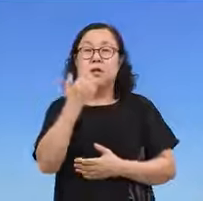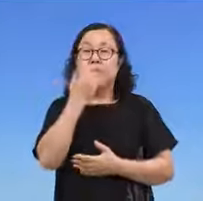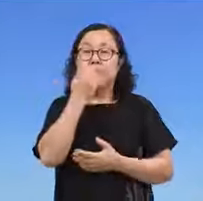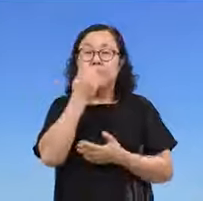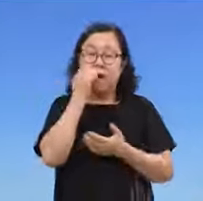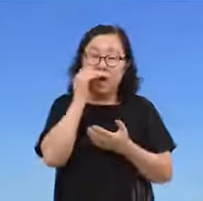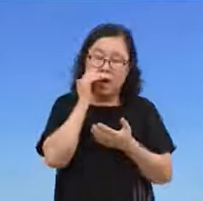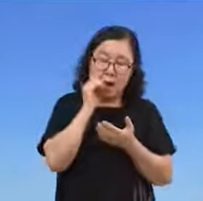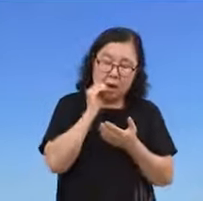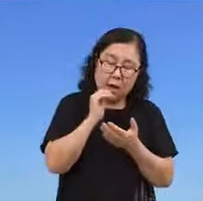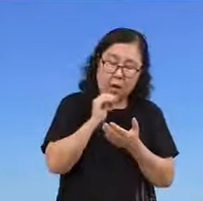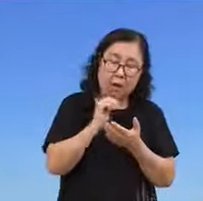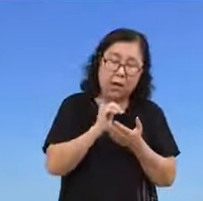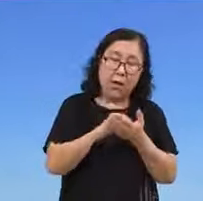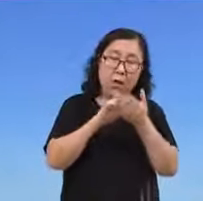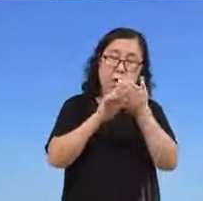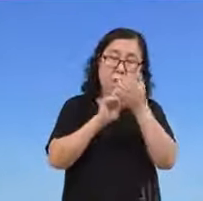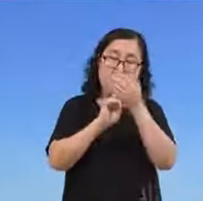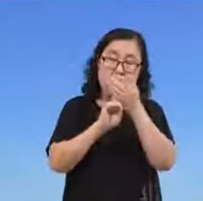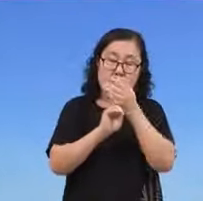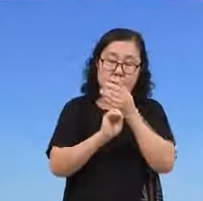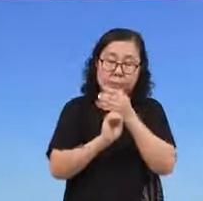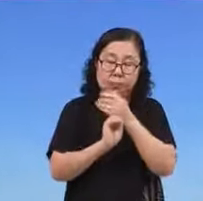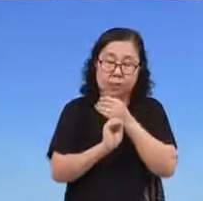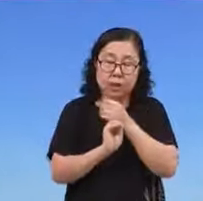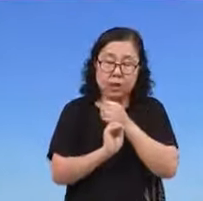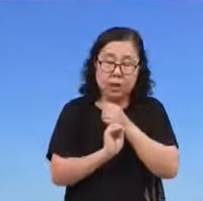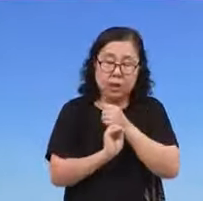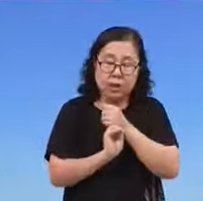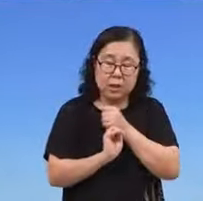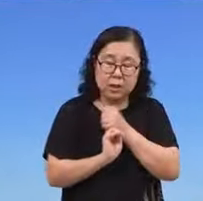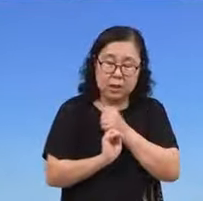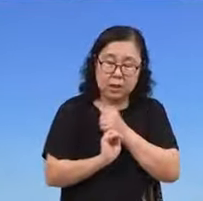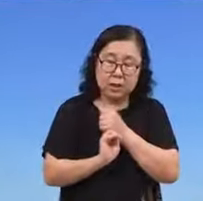큰 바위에 숨기시고